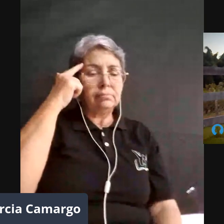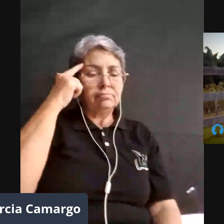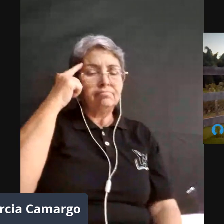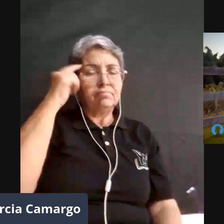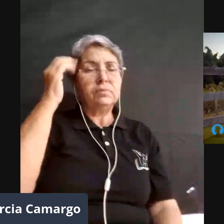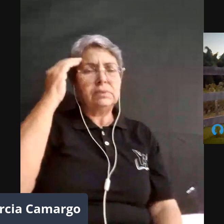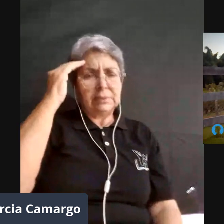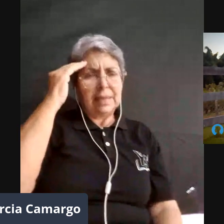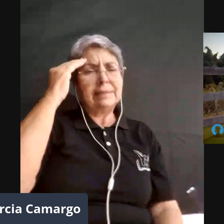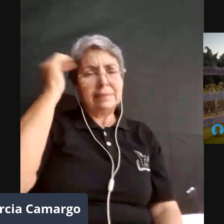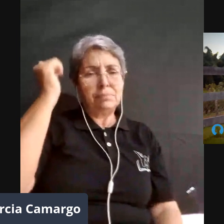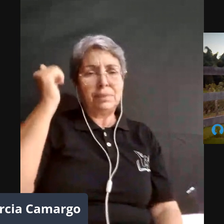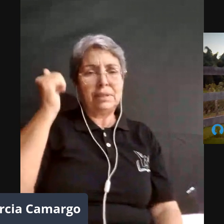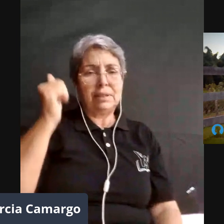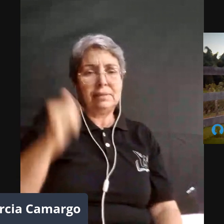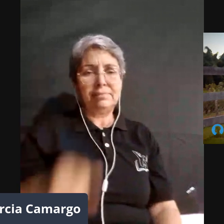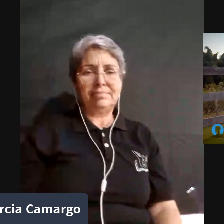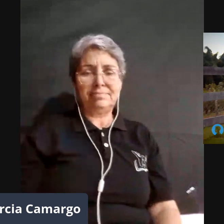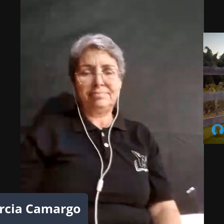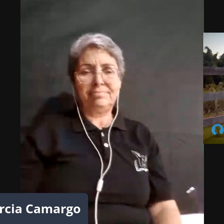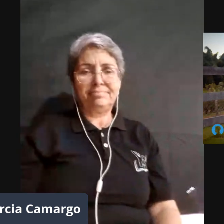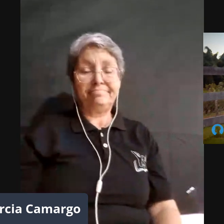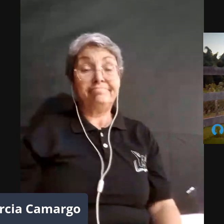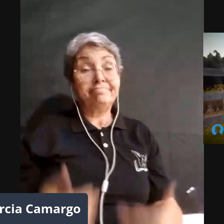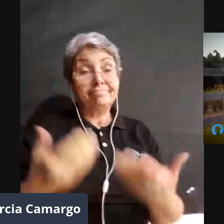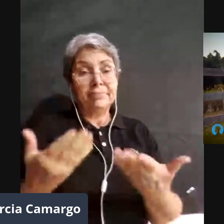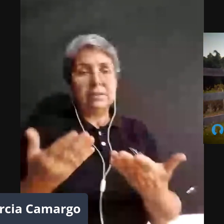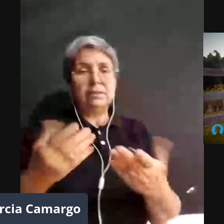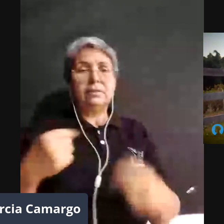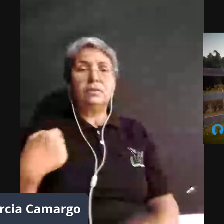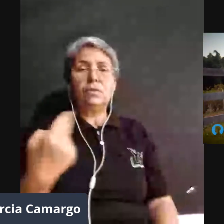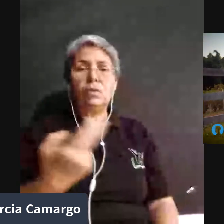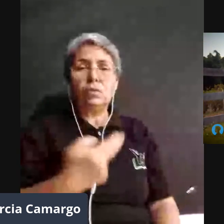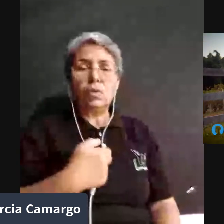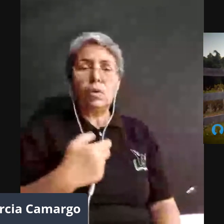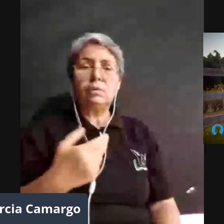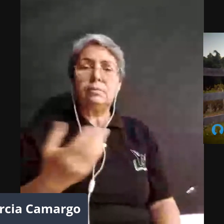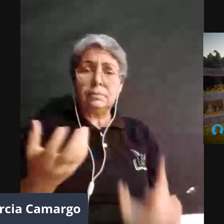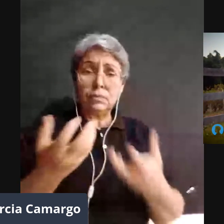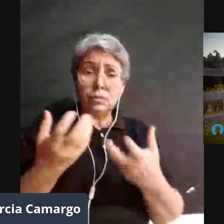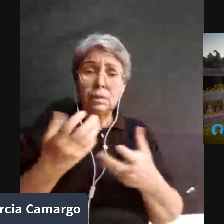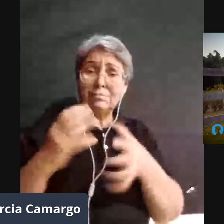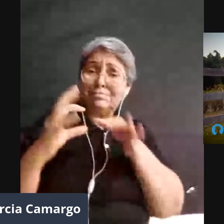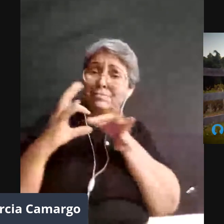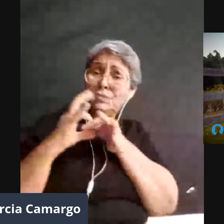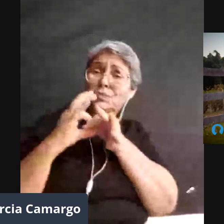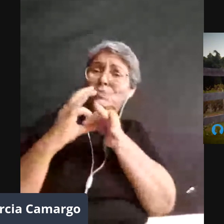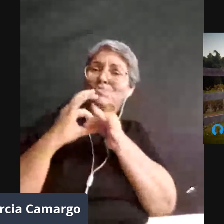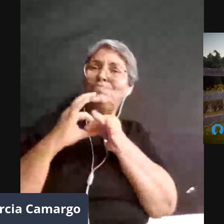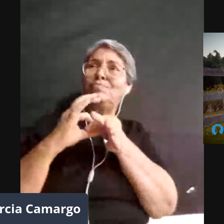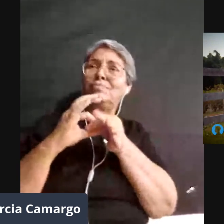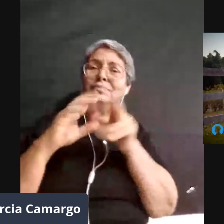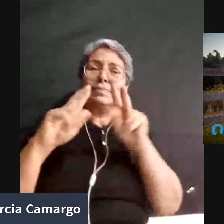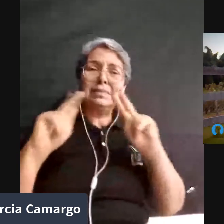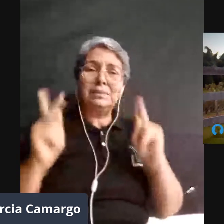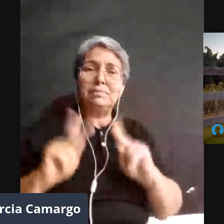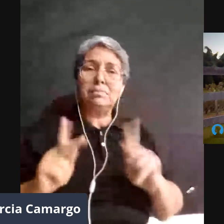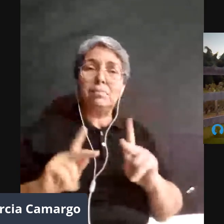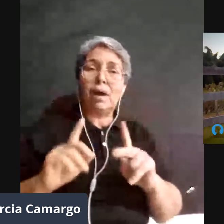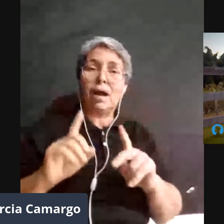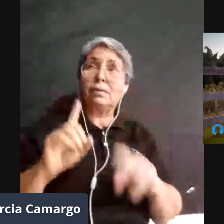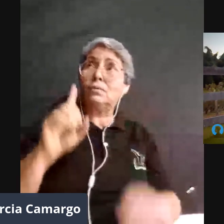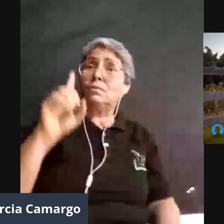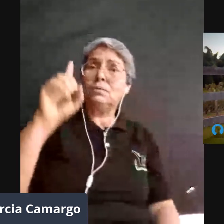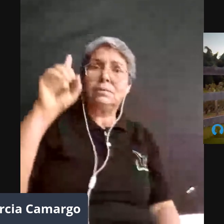fim aconteceria. E quem é que não deseja plena reconciliação e harmonia com o Senhor Jesus? Pois